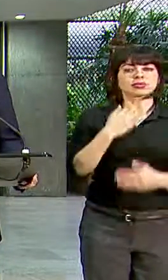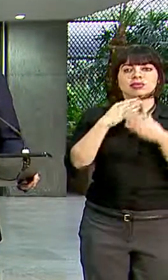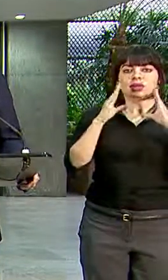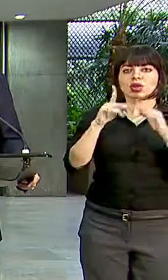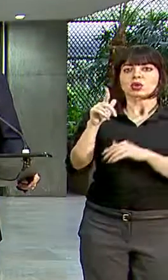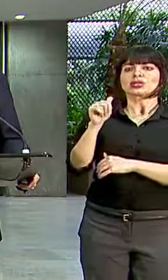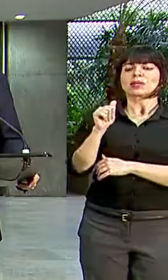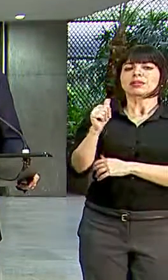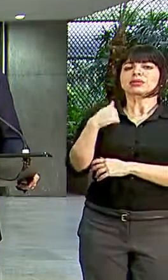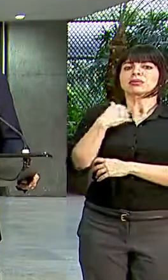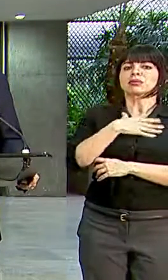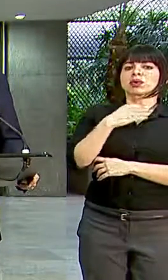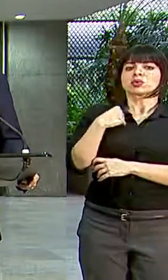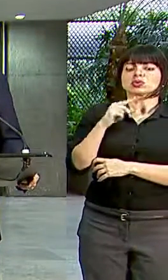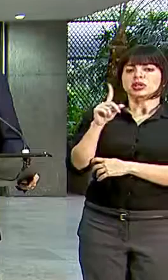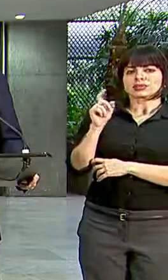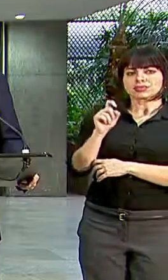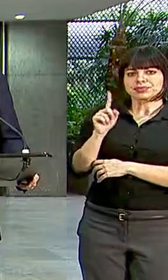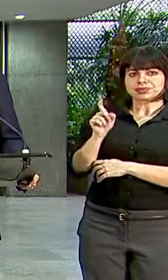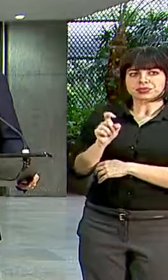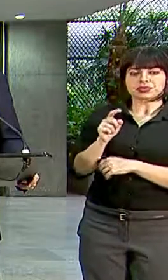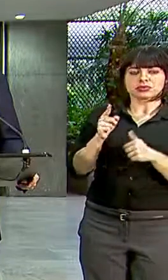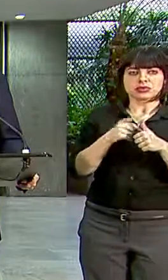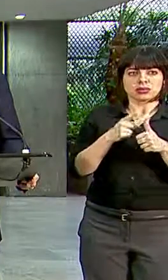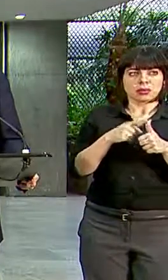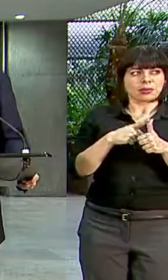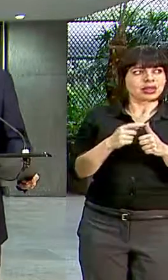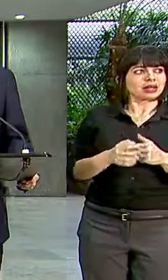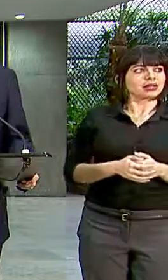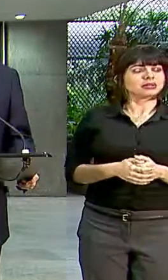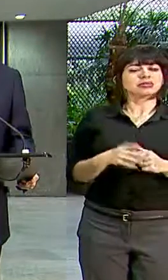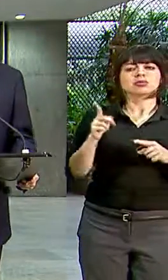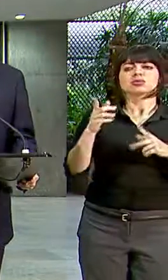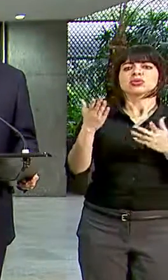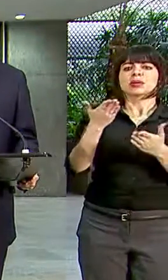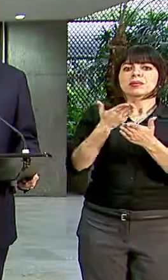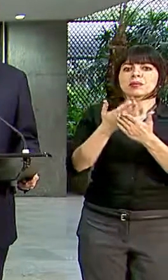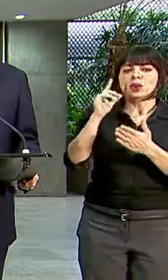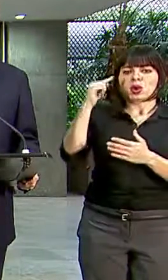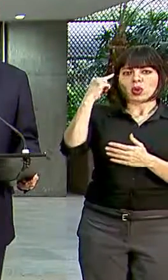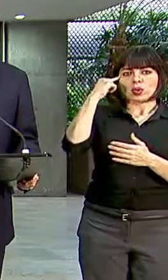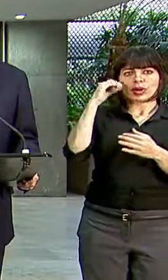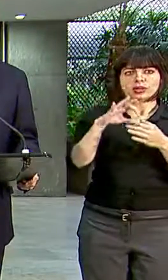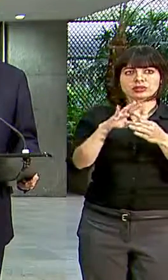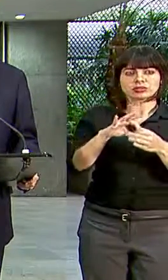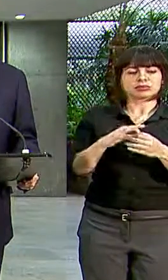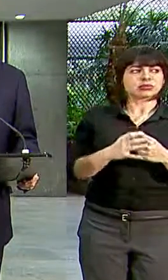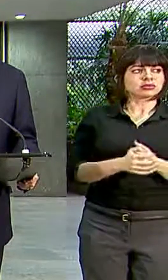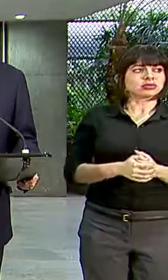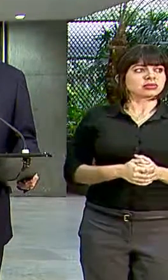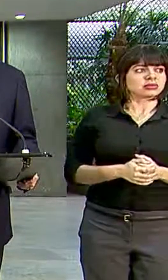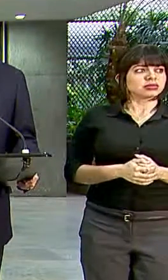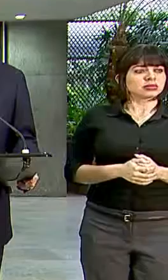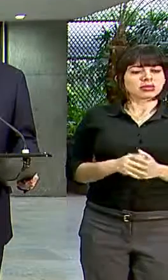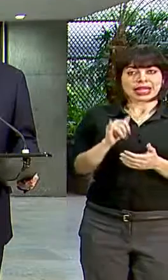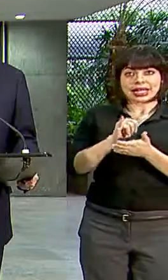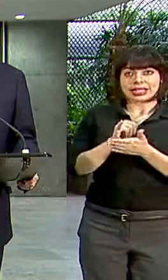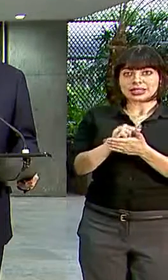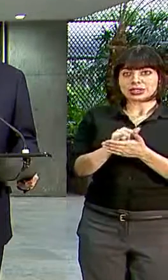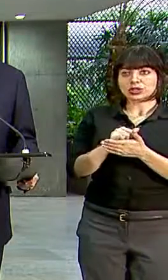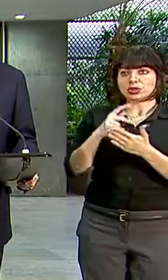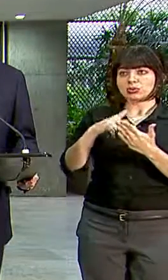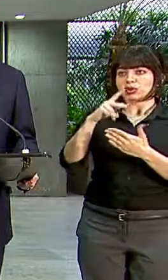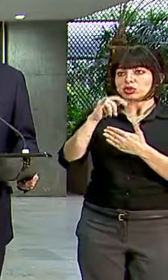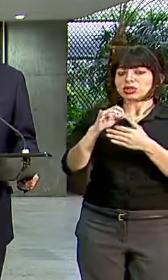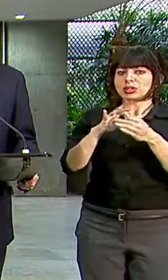don Luis Alberto. A mí me gustaría hacer 2 consultas. La primera de ellas es, ¿qué le proponen ustedes al gobierno en relación a eso de presentar